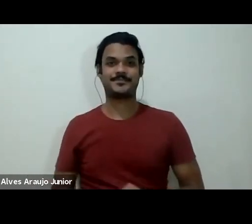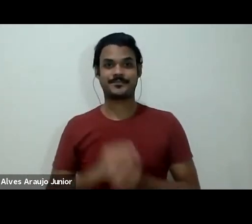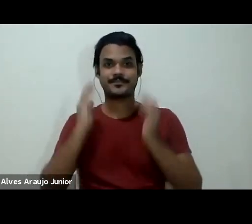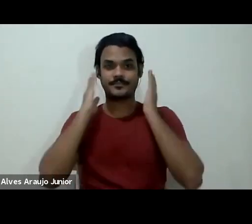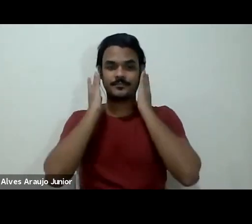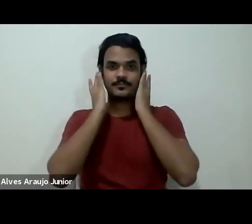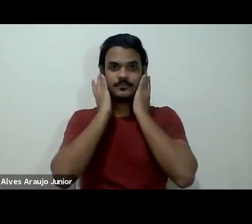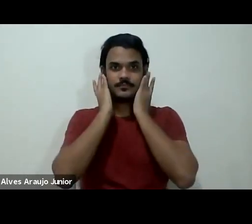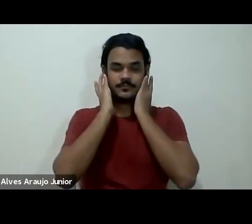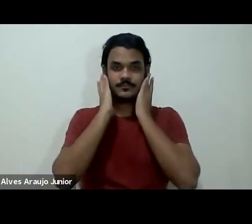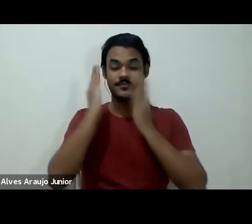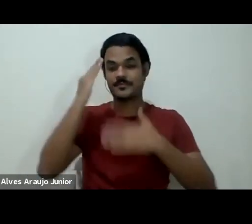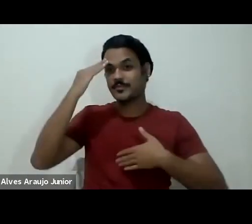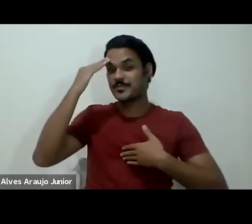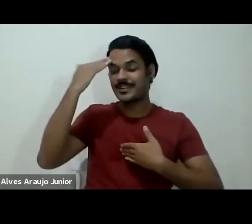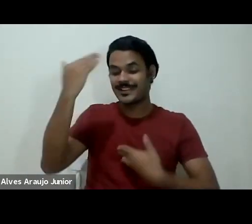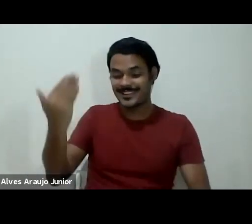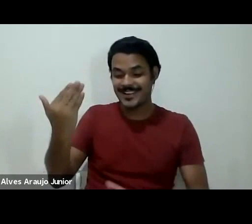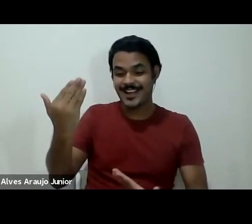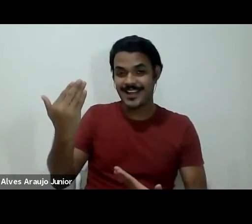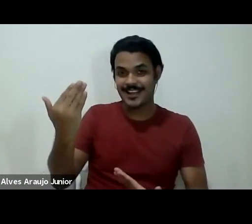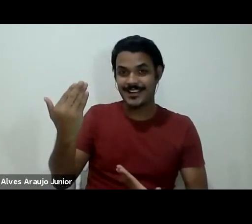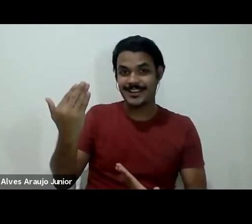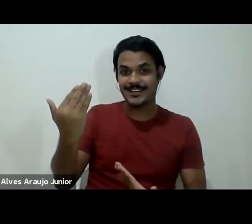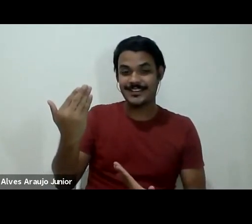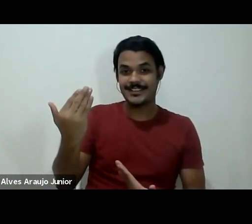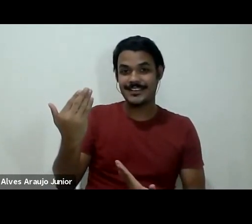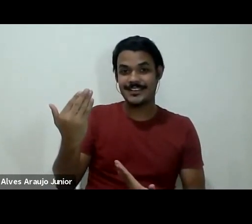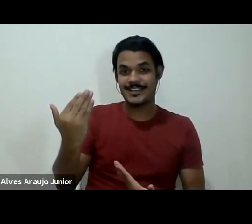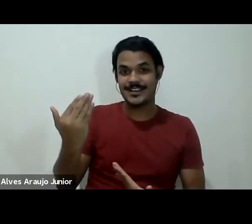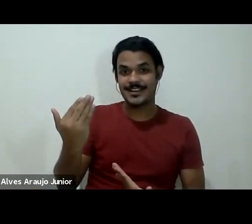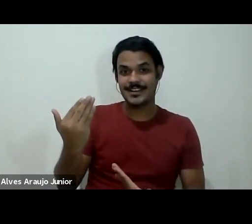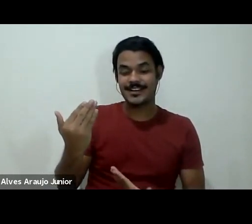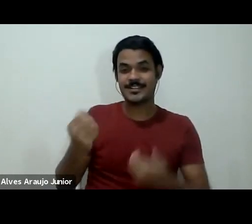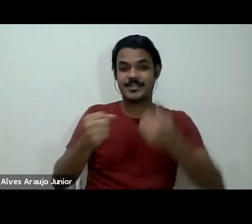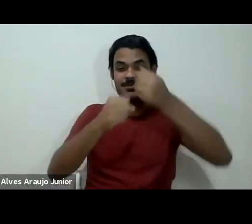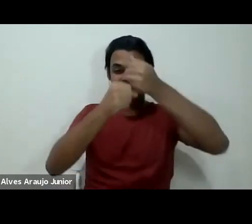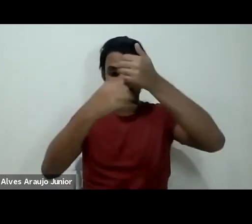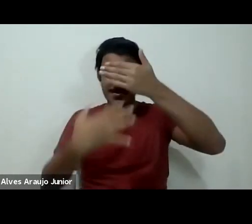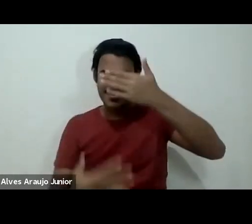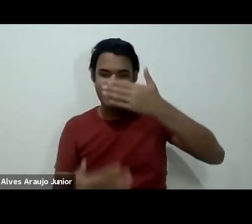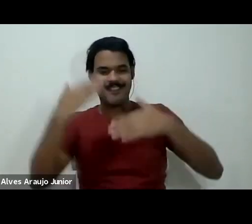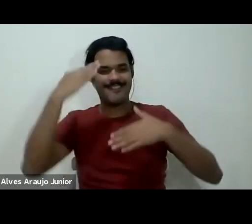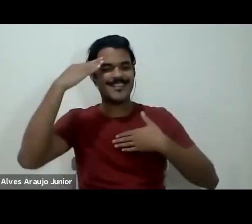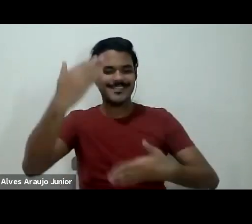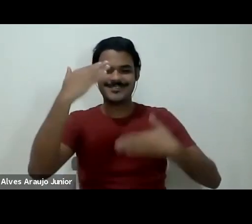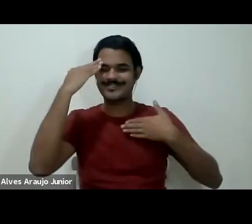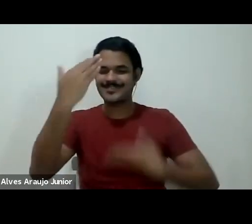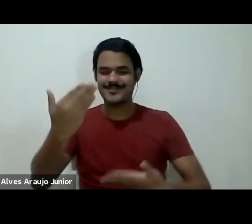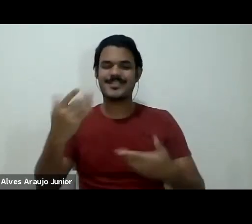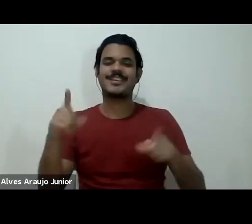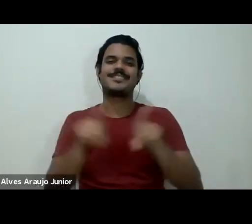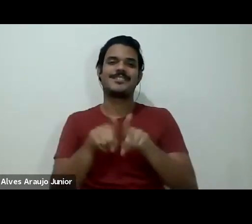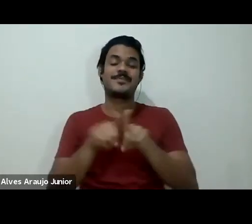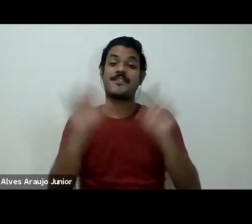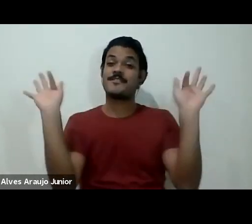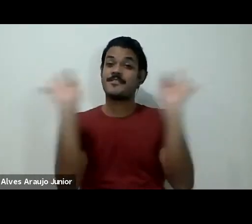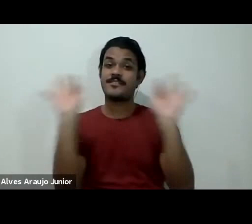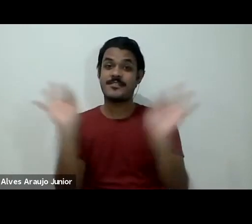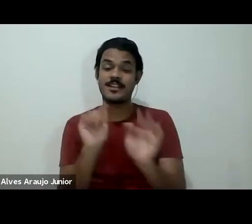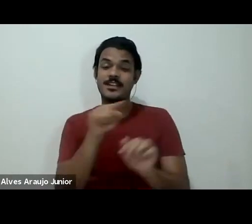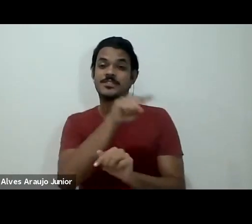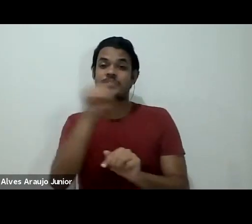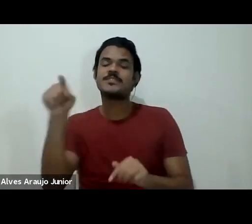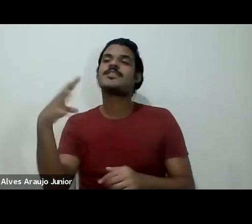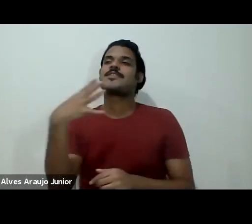Gratidão por ter passado os agradecimentos e elogio também. Fico muito feliz com esse reconhecimento.